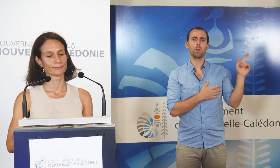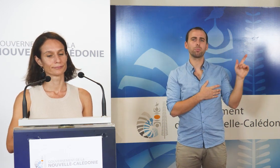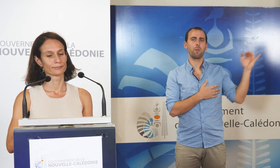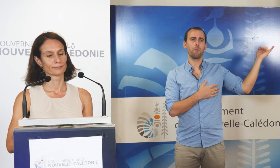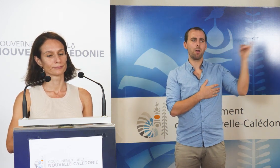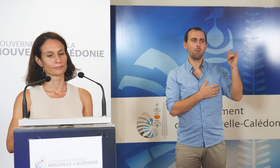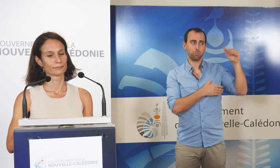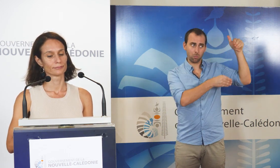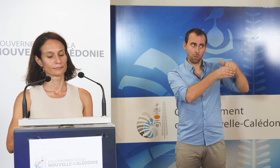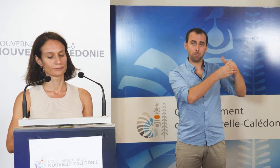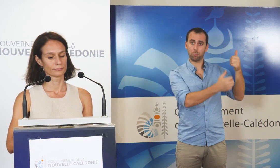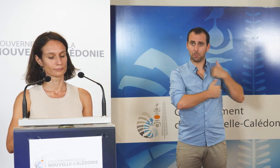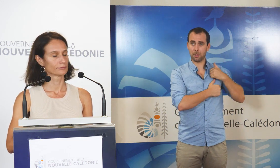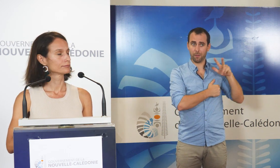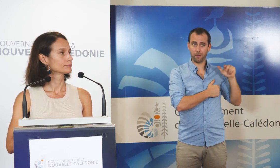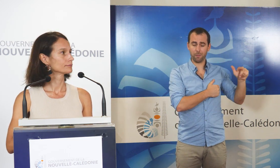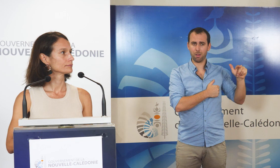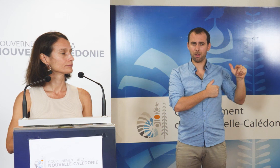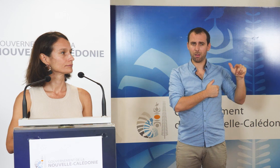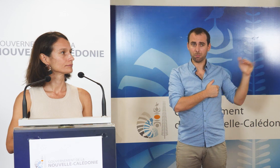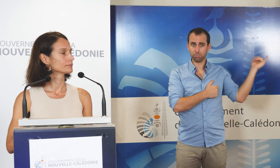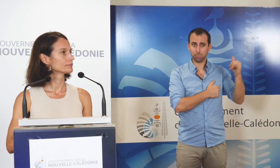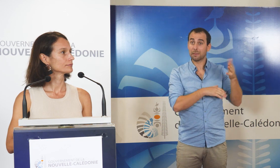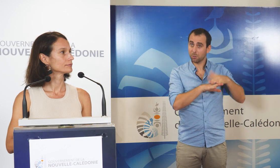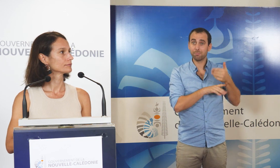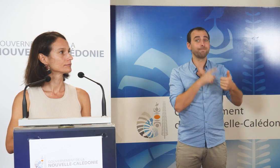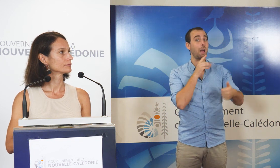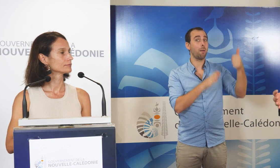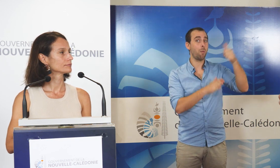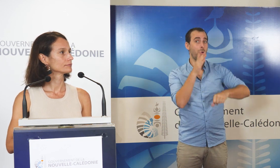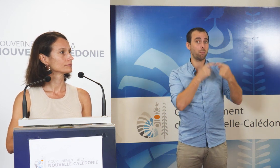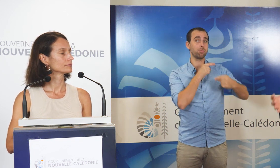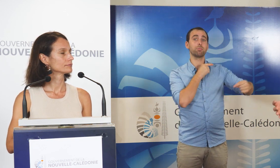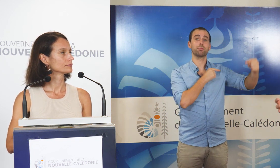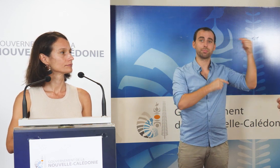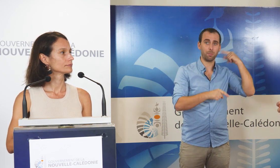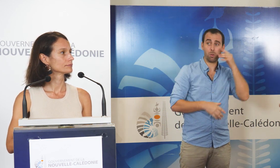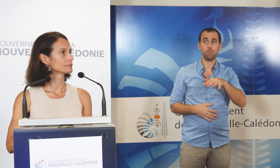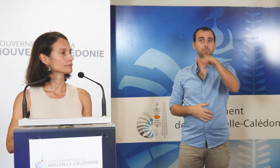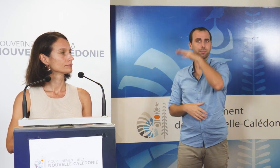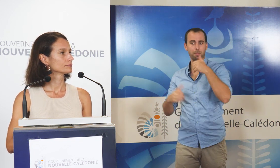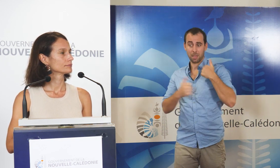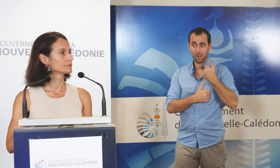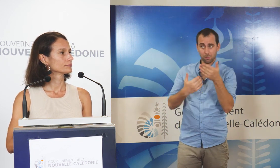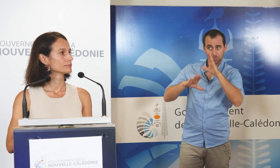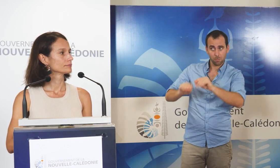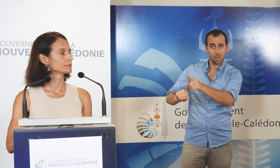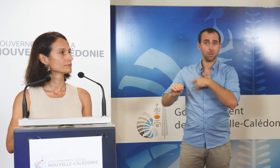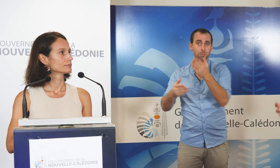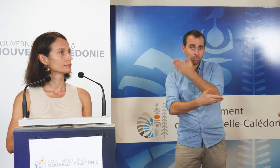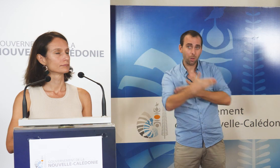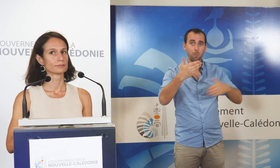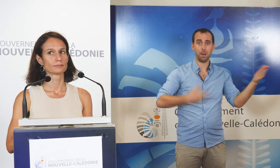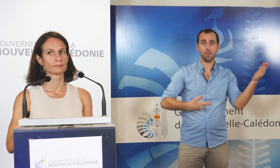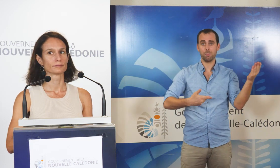faire venir des militaires il y a un mois de ça, justement, pour faire le roulement des personnes qui étaient sur place et donc les remplacer par d'autres personnes